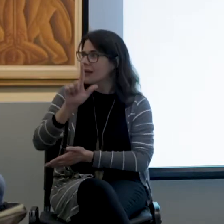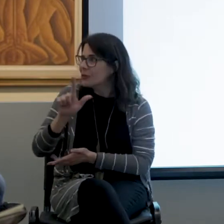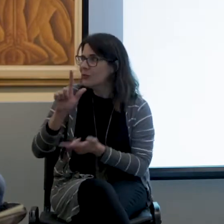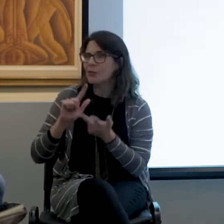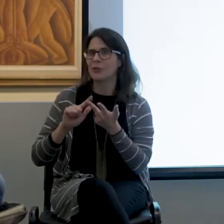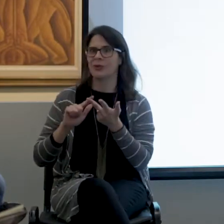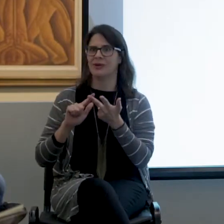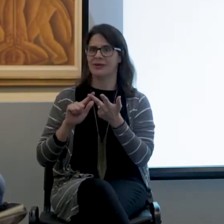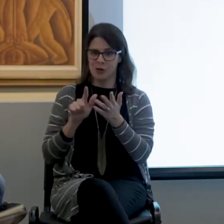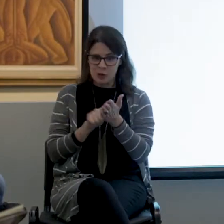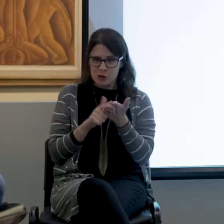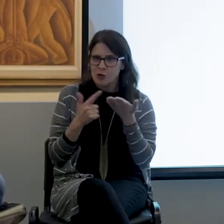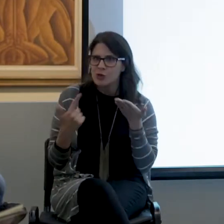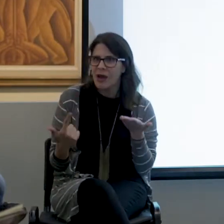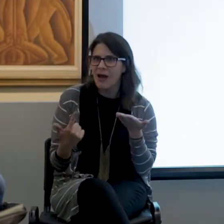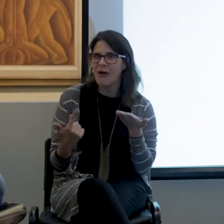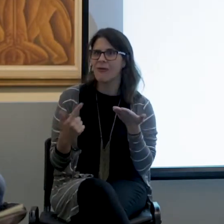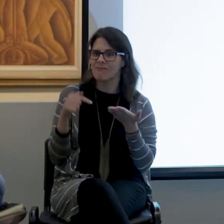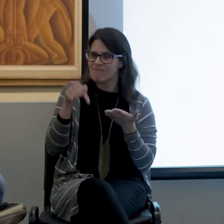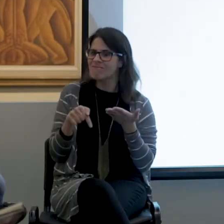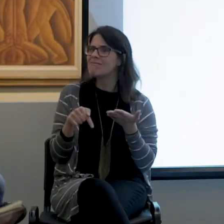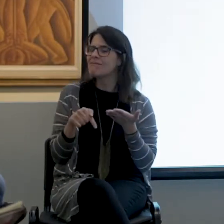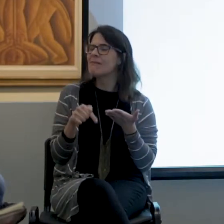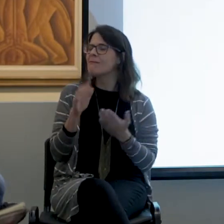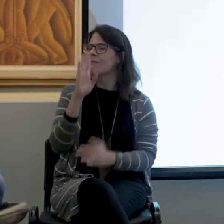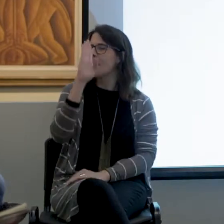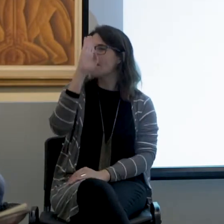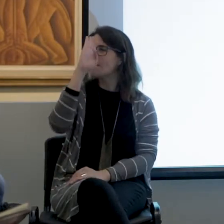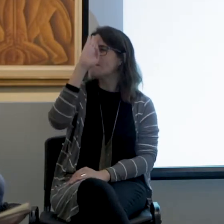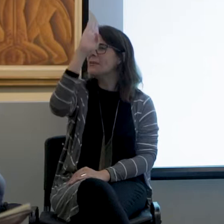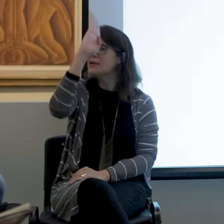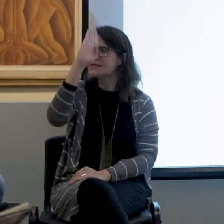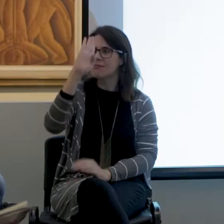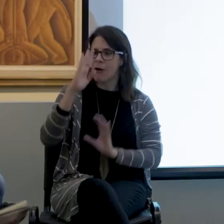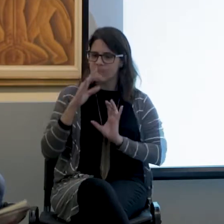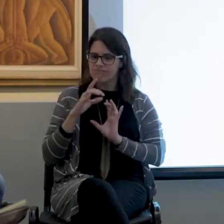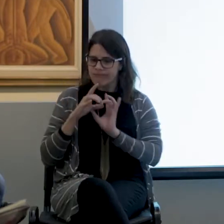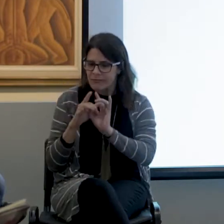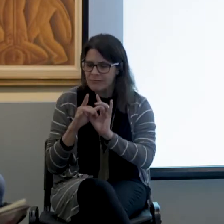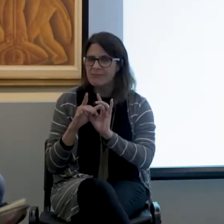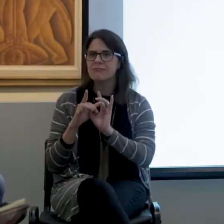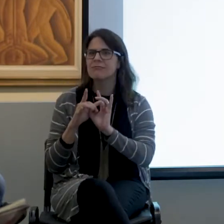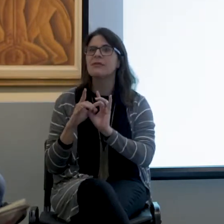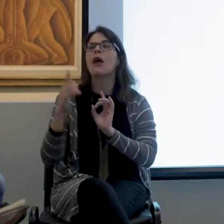criar o elo comum que forma uma nação.